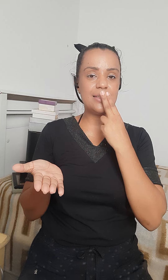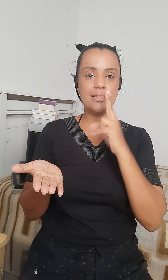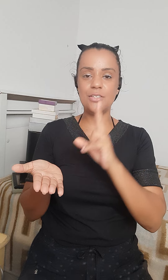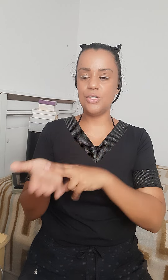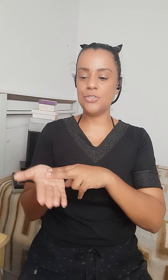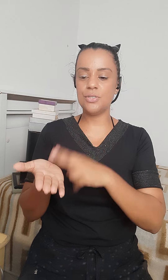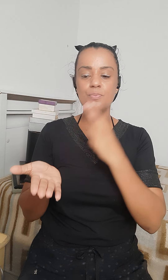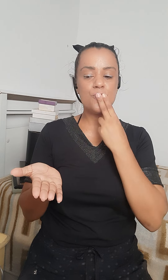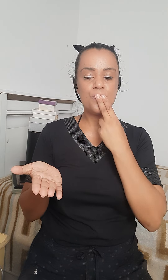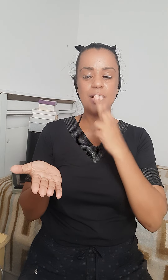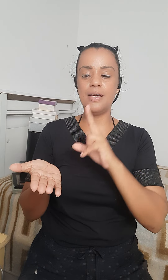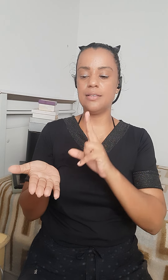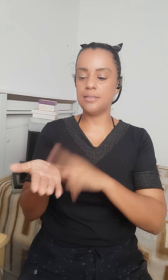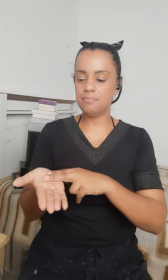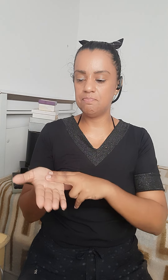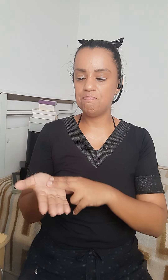tá, gente? Carta.